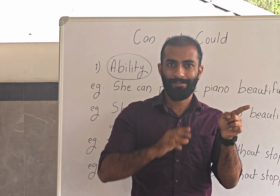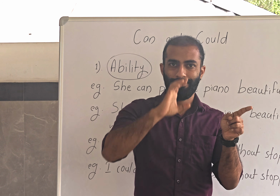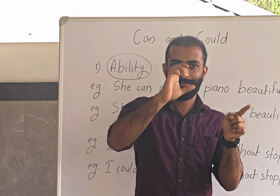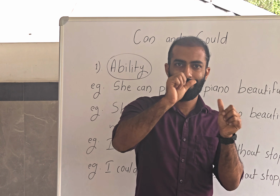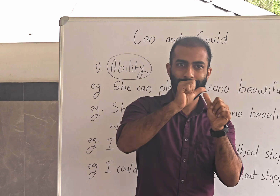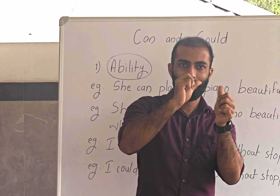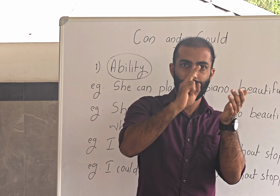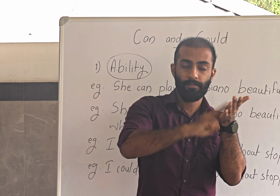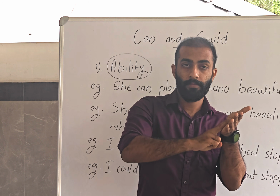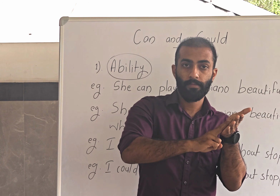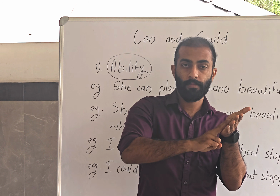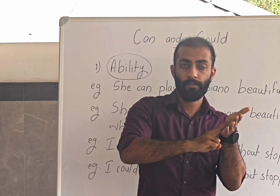ഒന്നാമത്തേത്